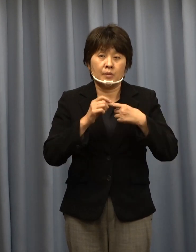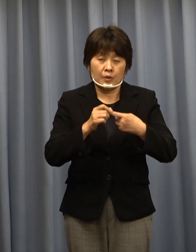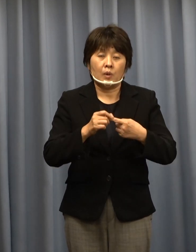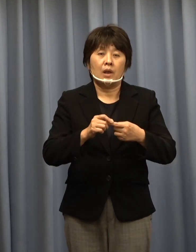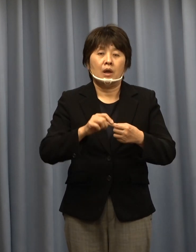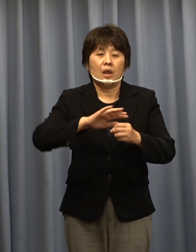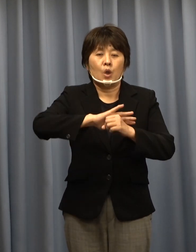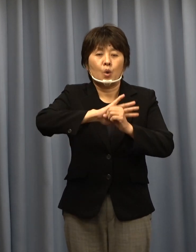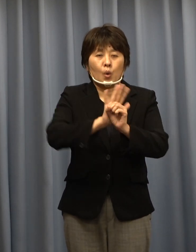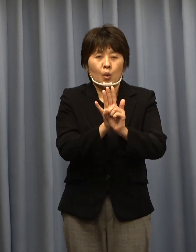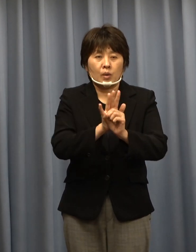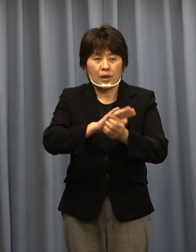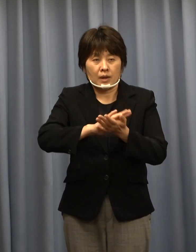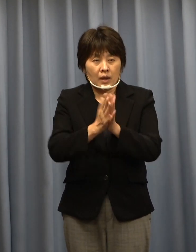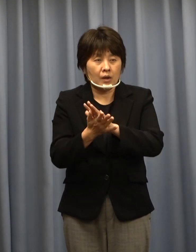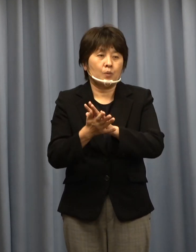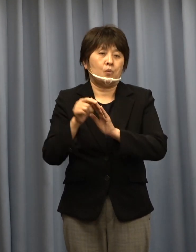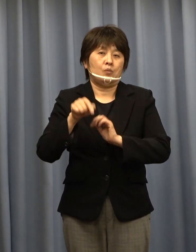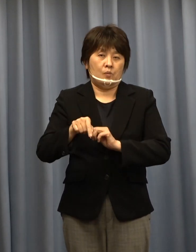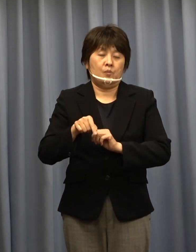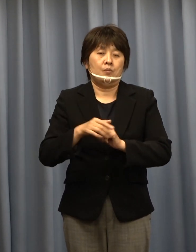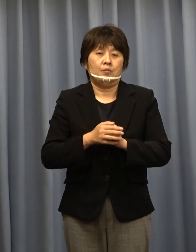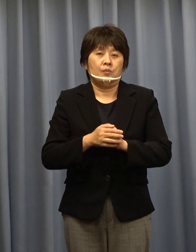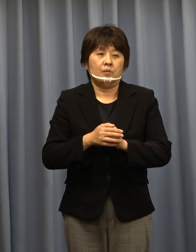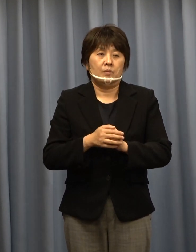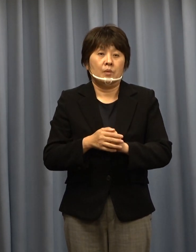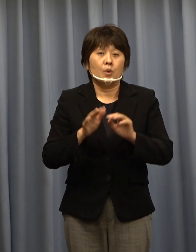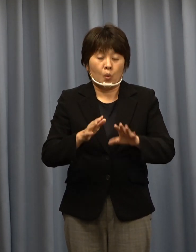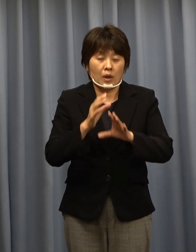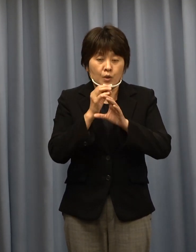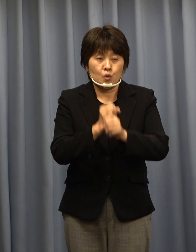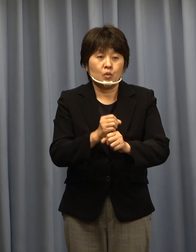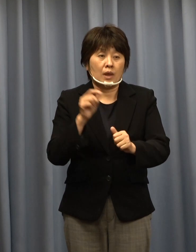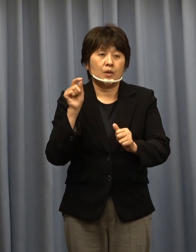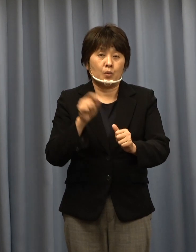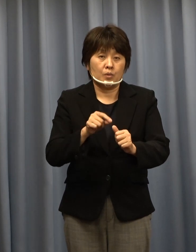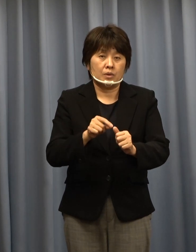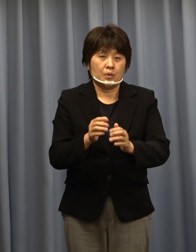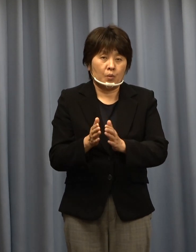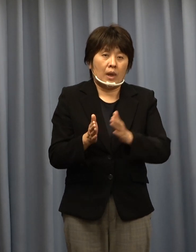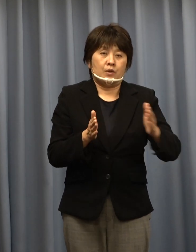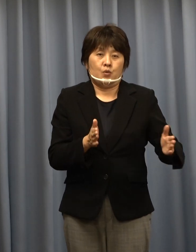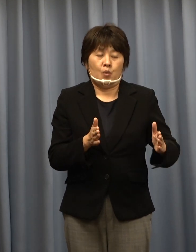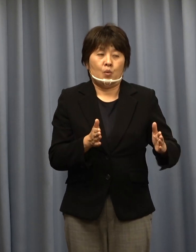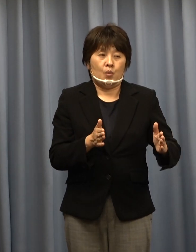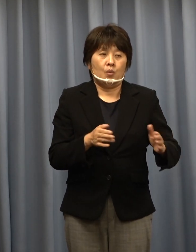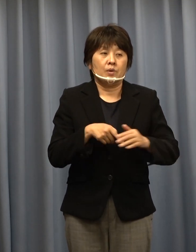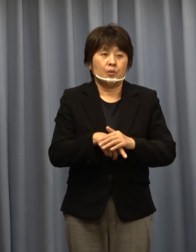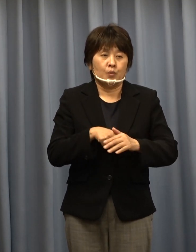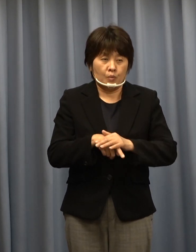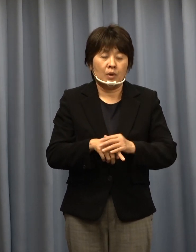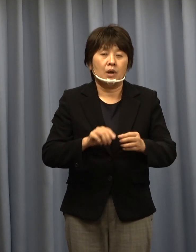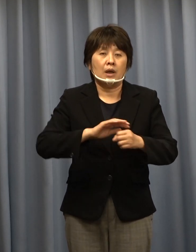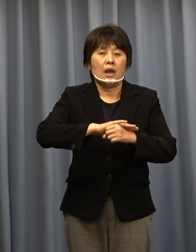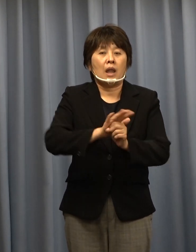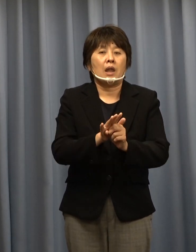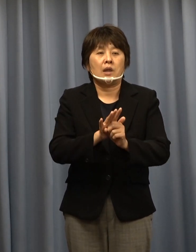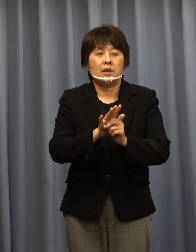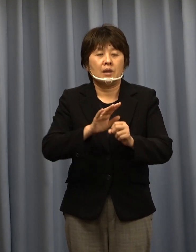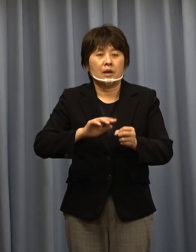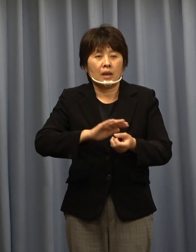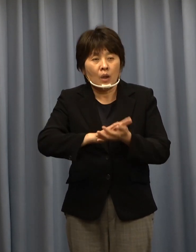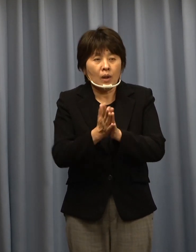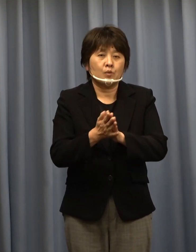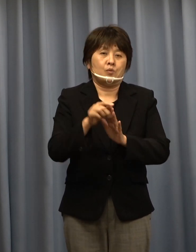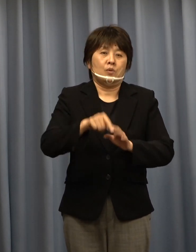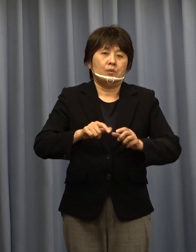株についてです。今回その重点措置を延長する場所の措置として、変異株の拡大ということで、